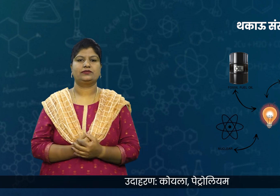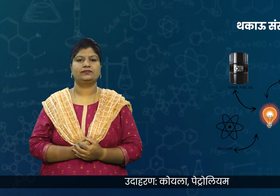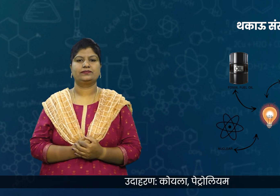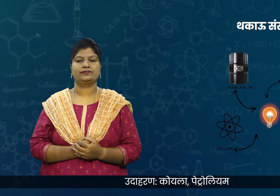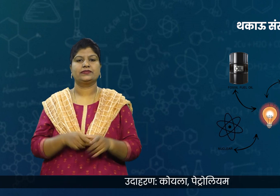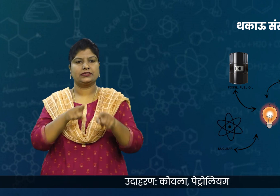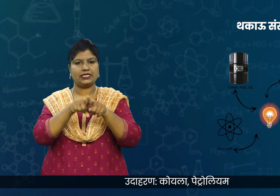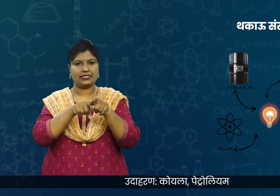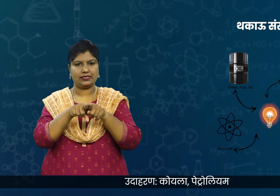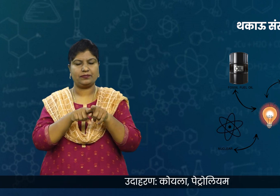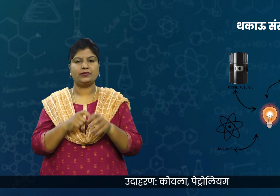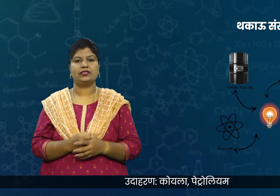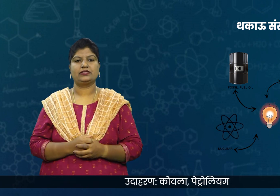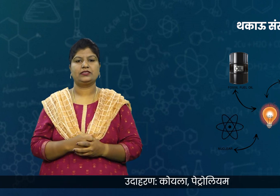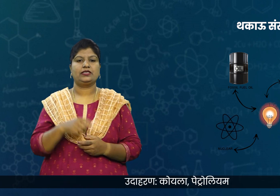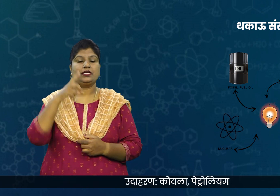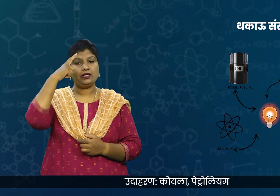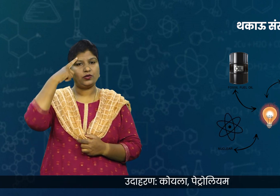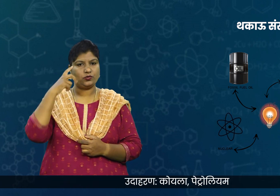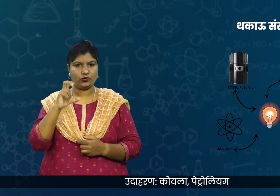उदाहरण के लिए कोयला, पेट्रोलियम।